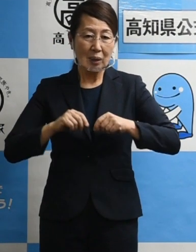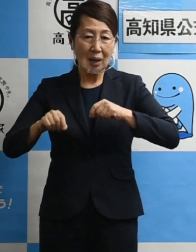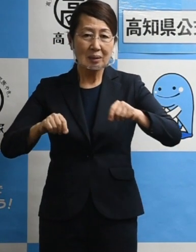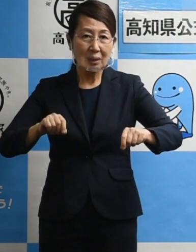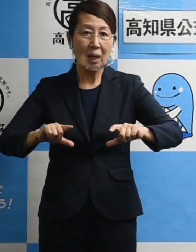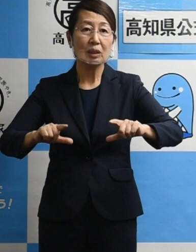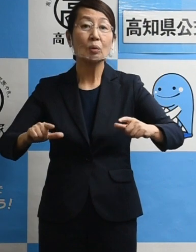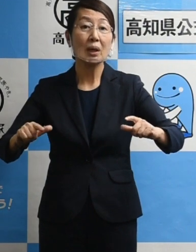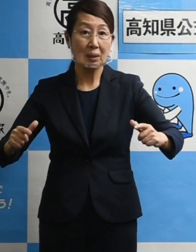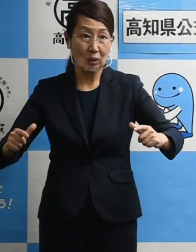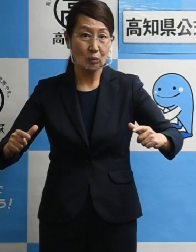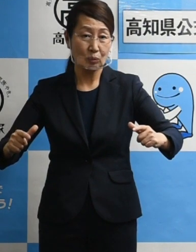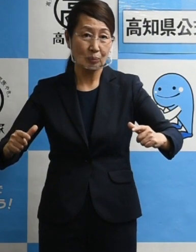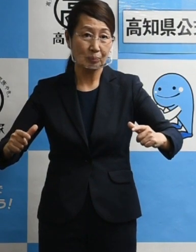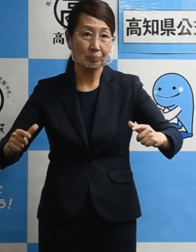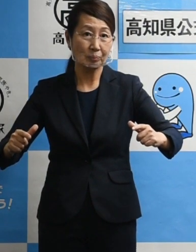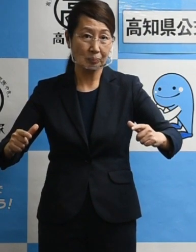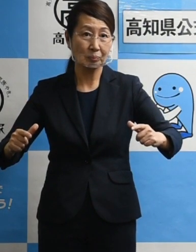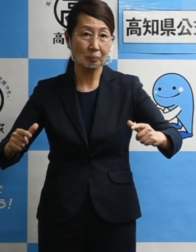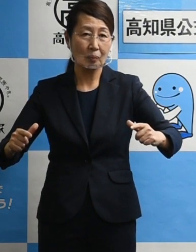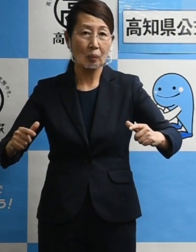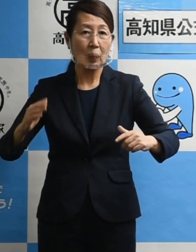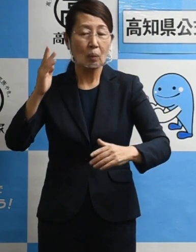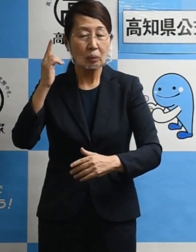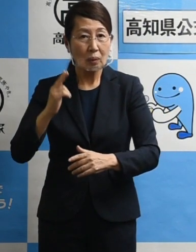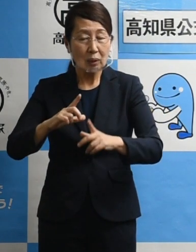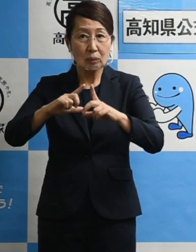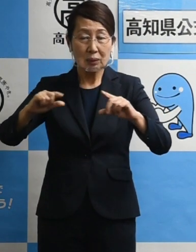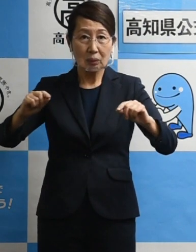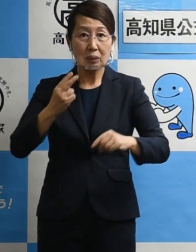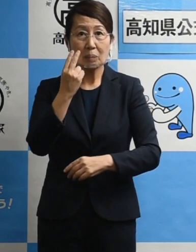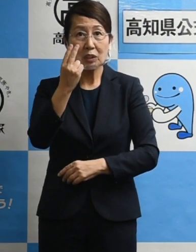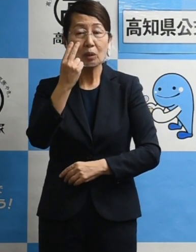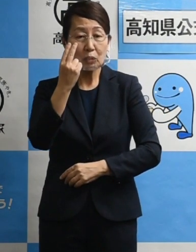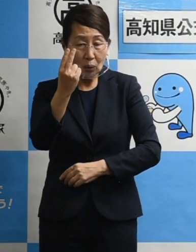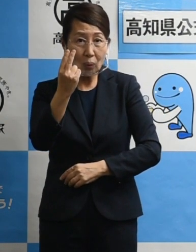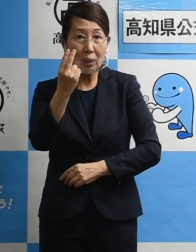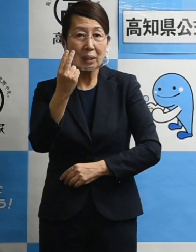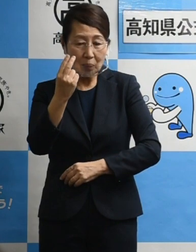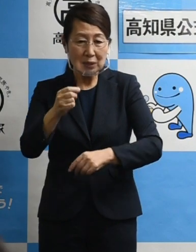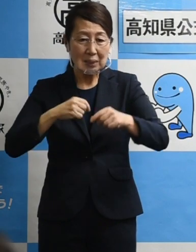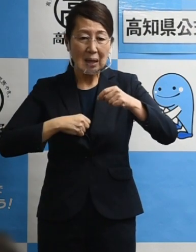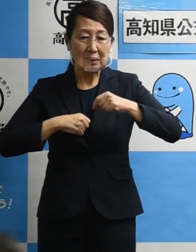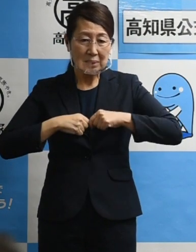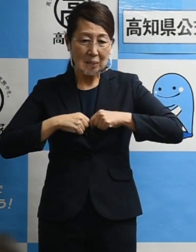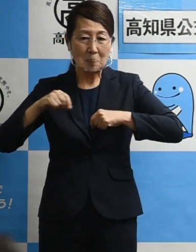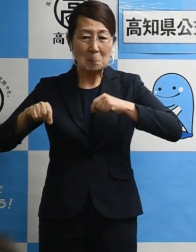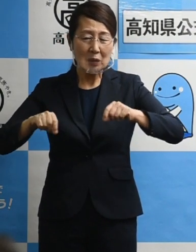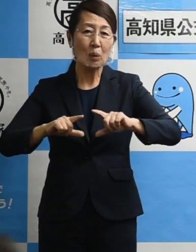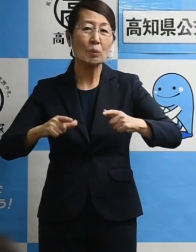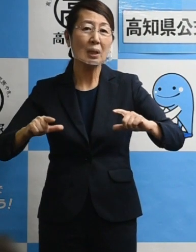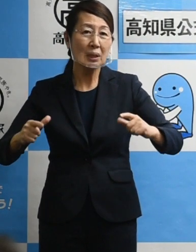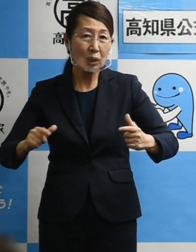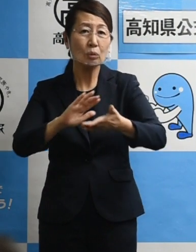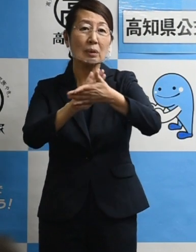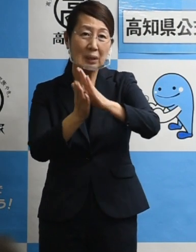知県は47県で見ても、おそらくワースト10に入る、いわばリスクの高い県に今やなっているということであります。